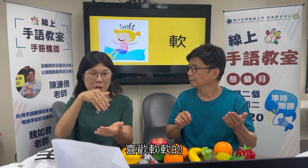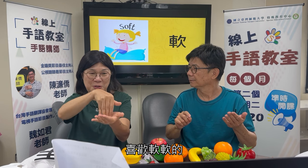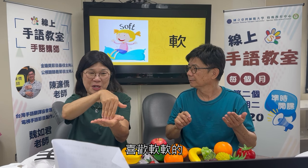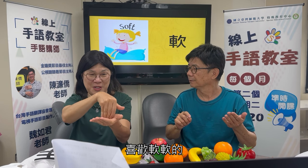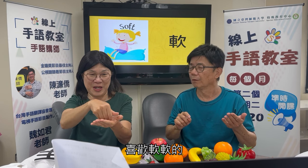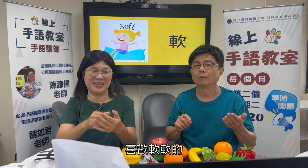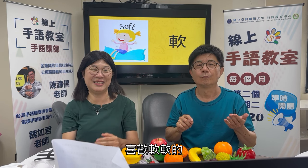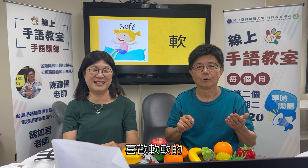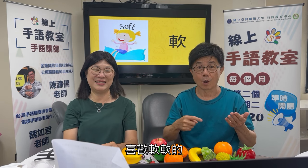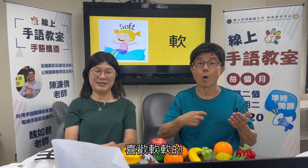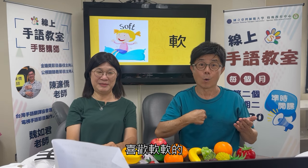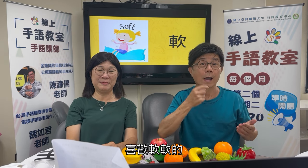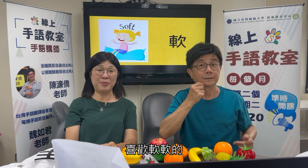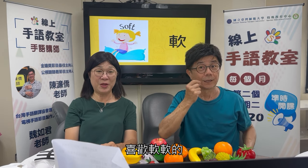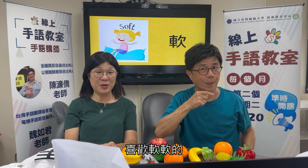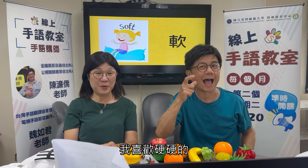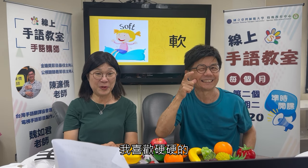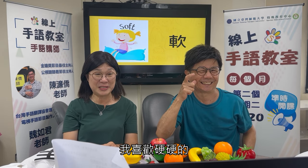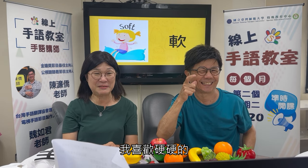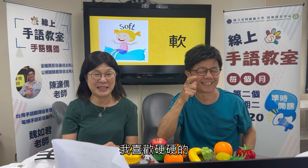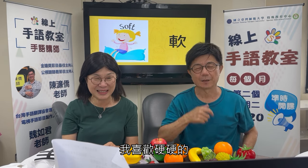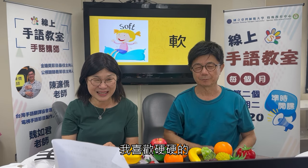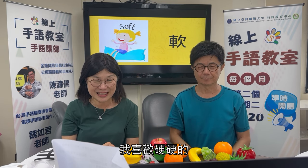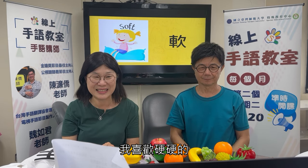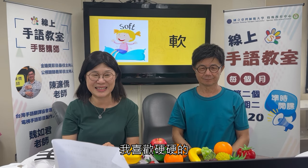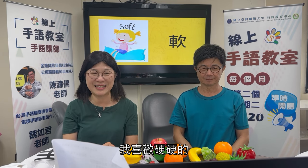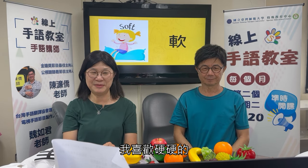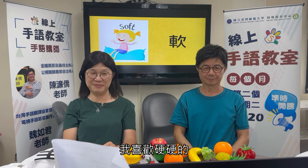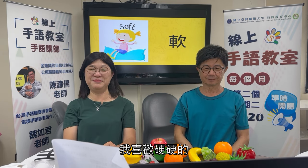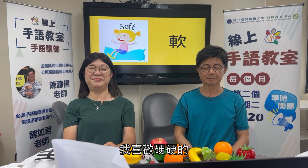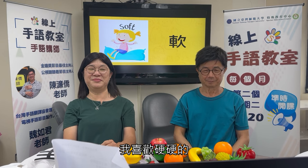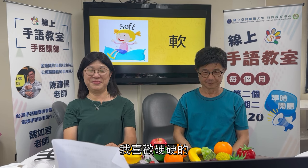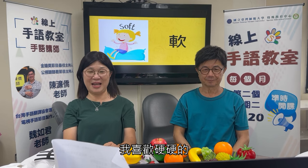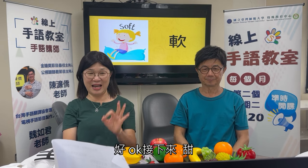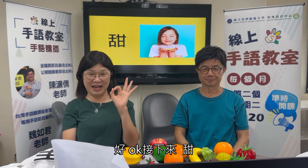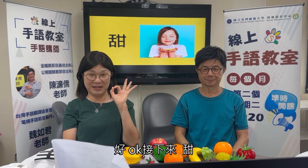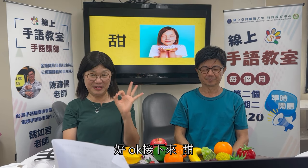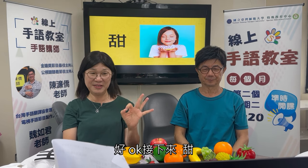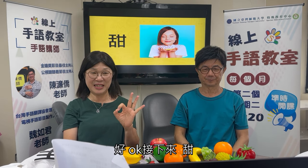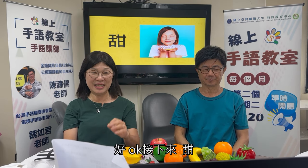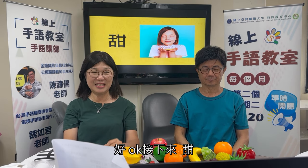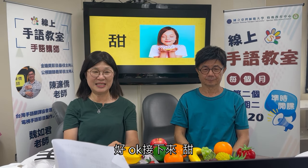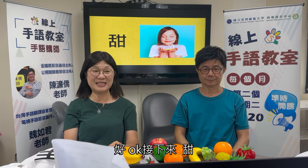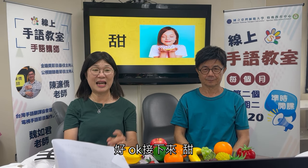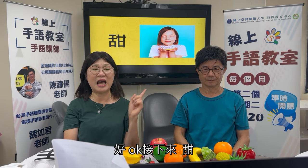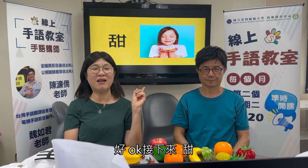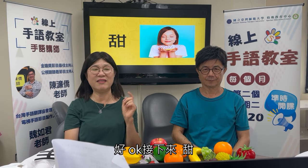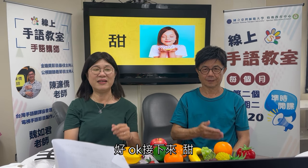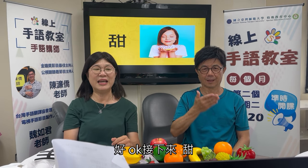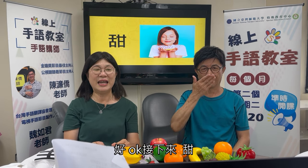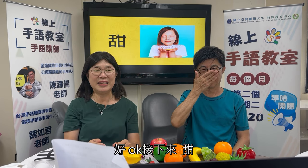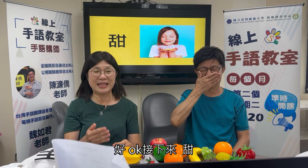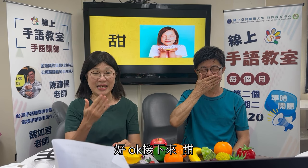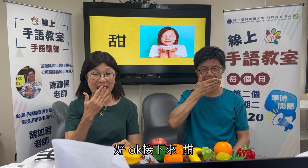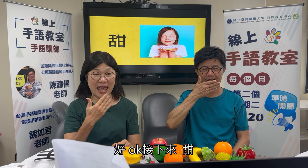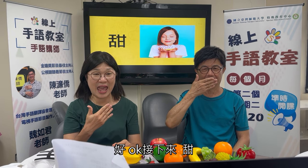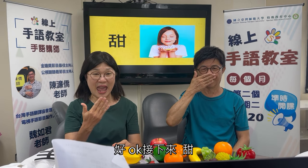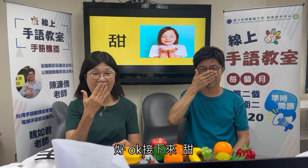软软的。我喜欢硬硬的，嗯，好 ，OK。接下来哦，